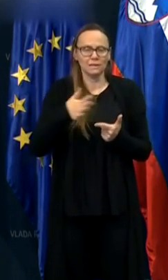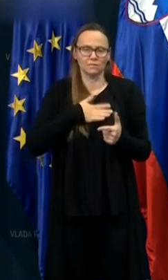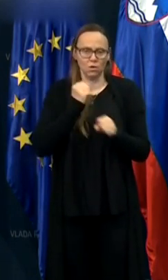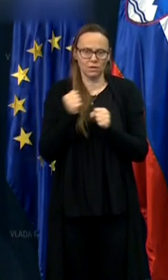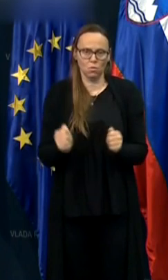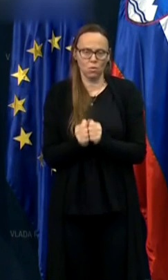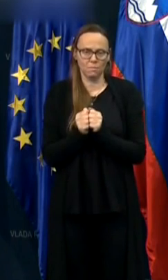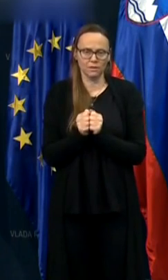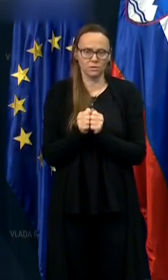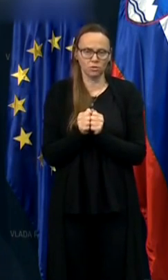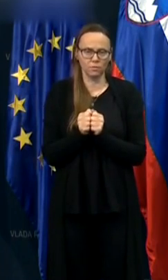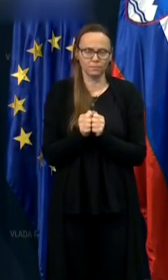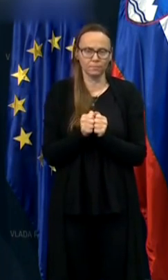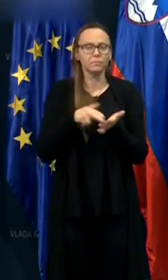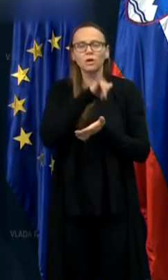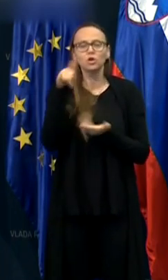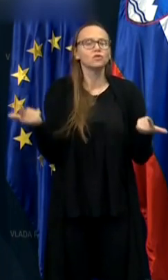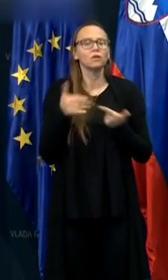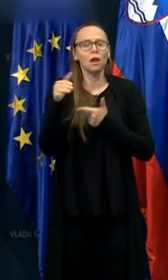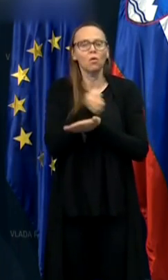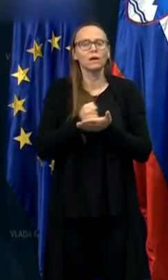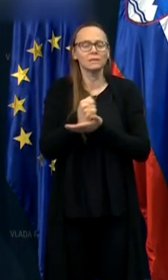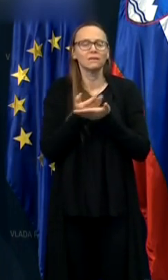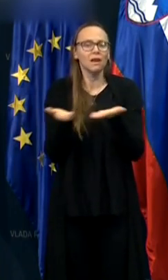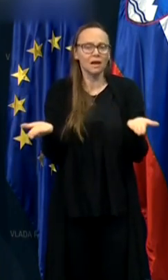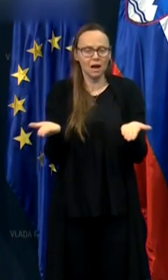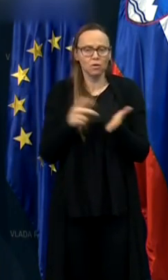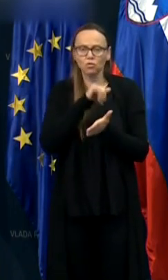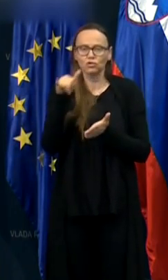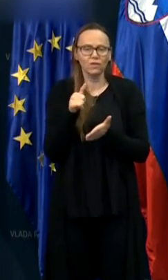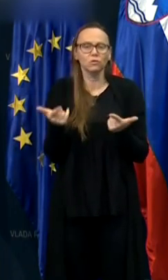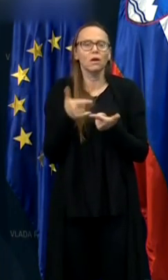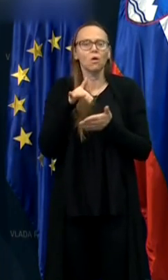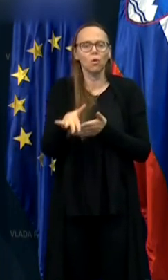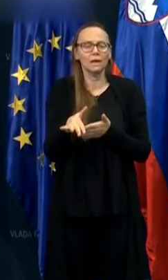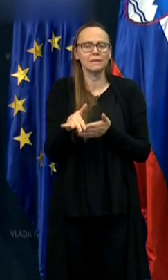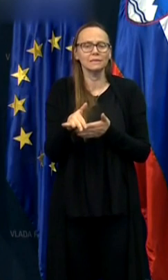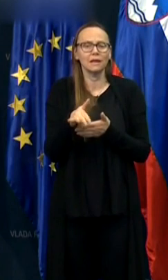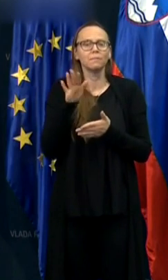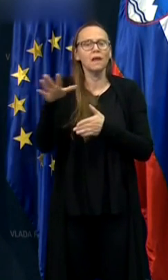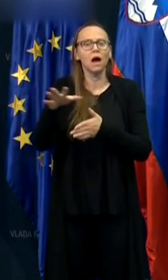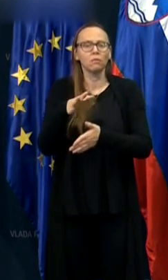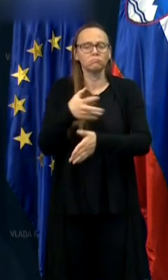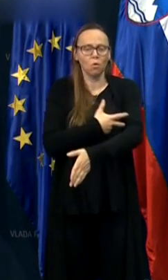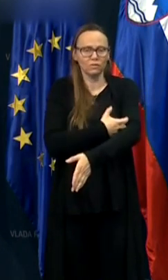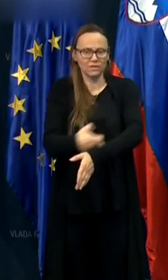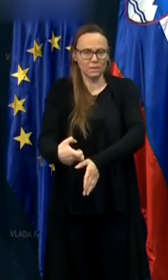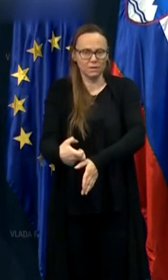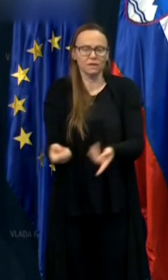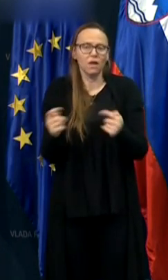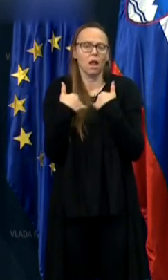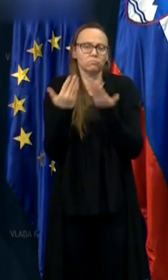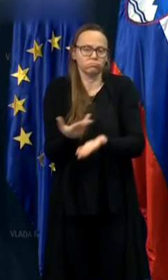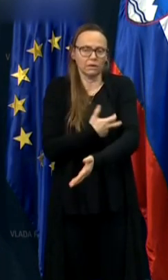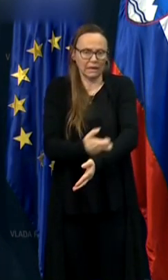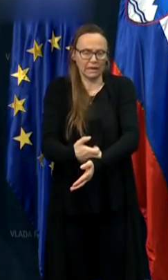delovno mesto, še vedno greste lahko v lekarno, še vedno greste lahko na odzem krvi ali daritev krvi,